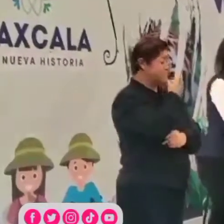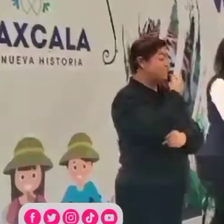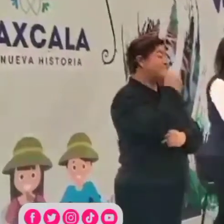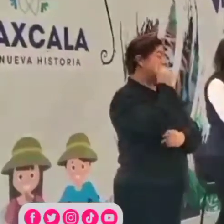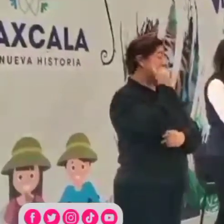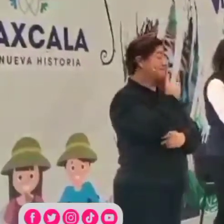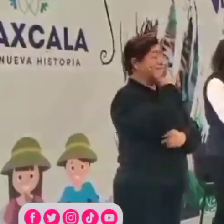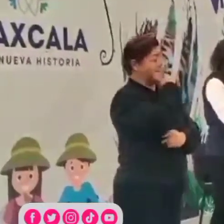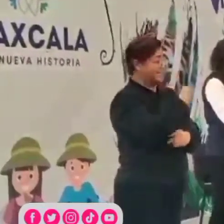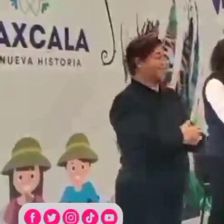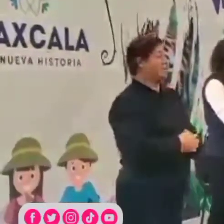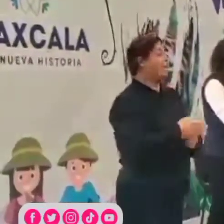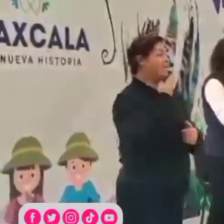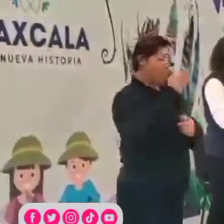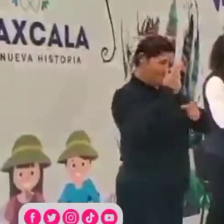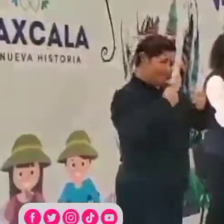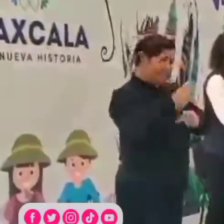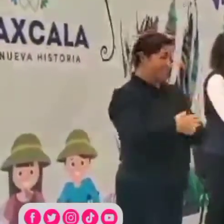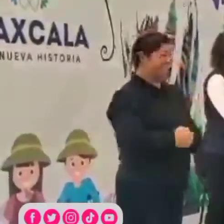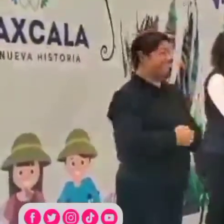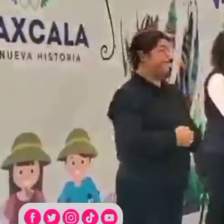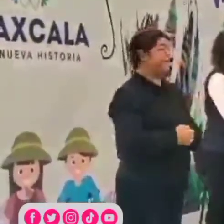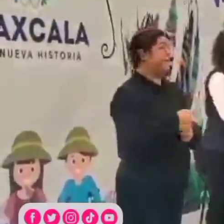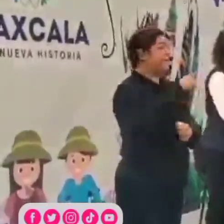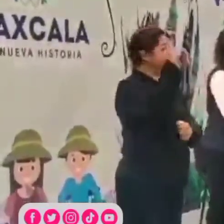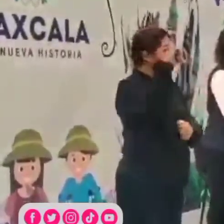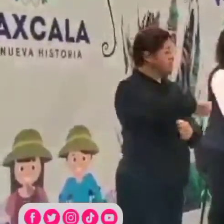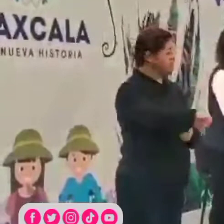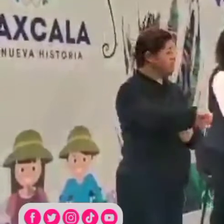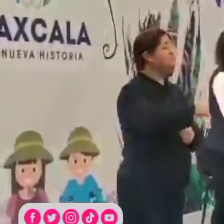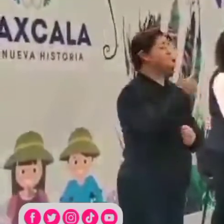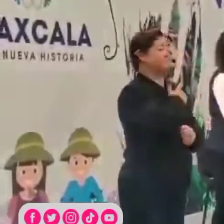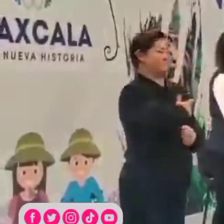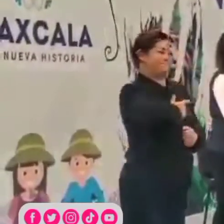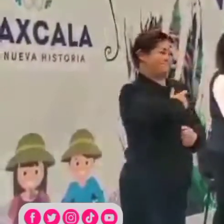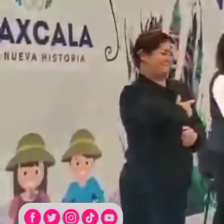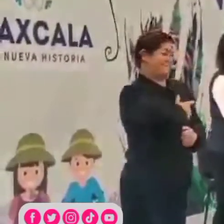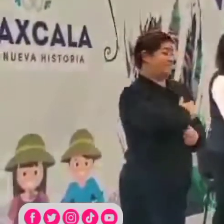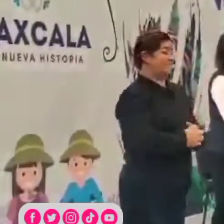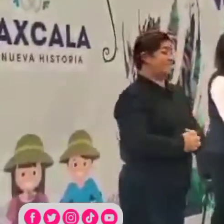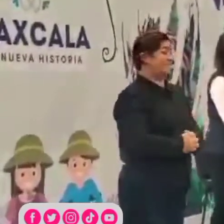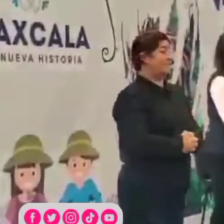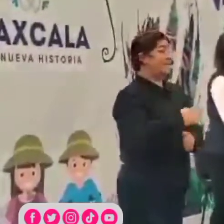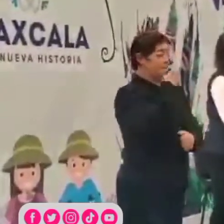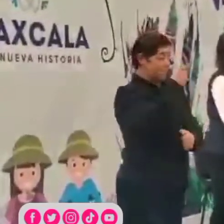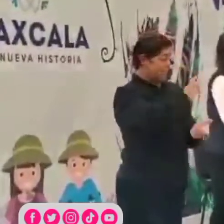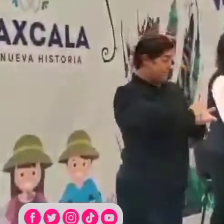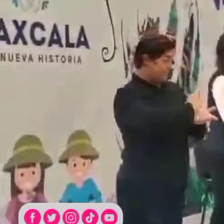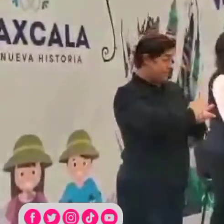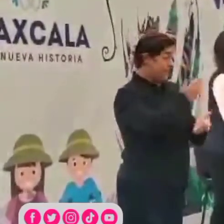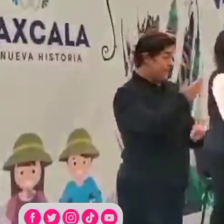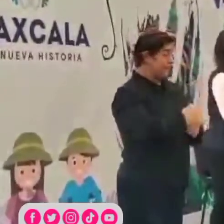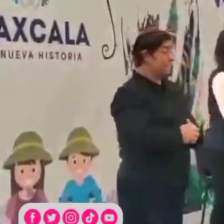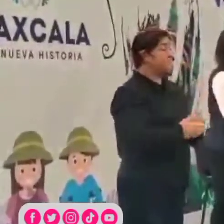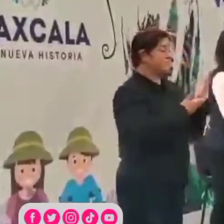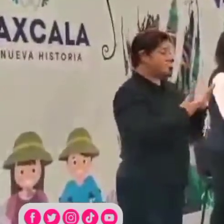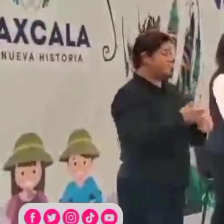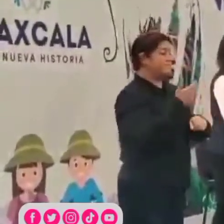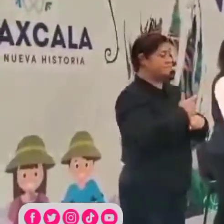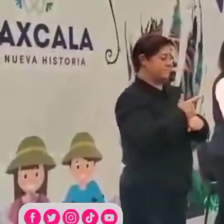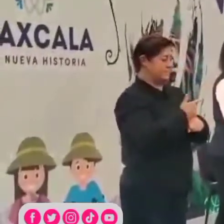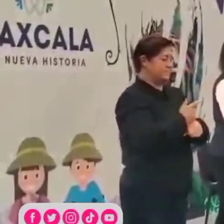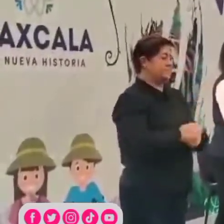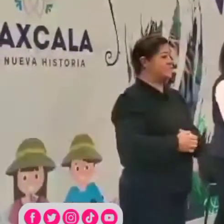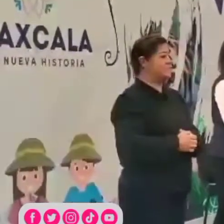Sean bienvenidos. Es un gusto tenerlos el día de hoy. Quiero agradecer la presencia a la